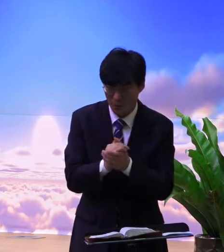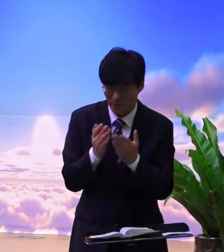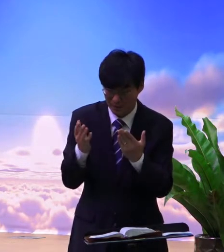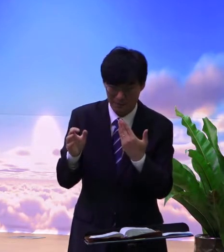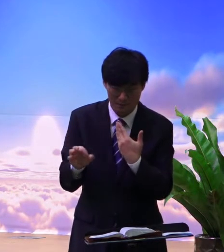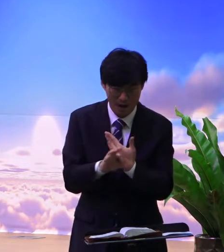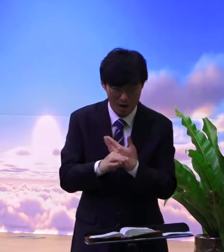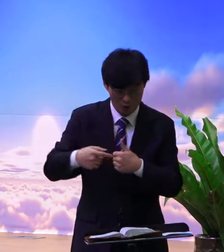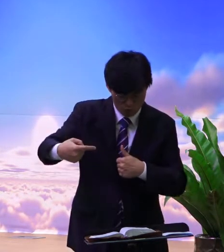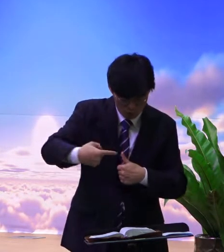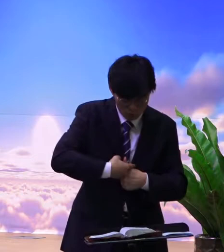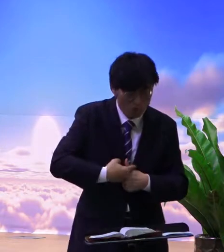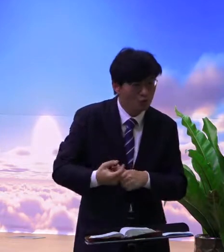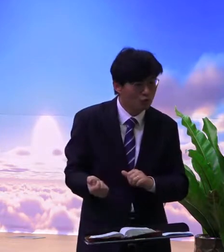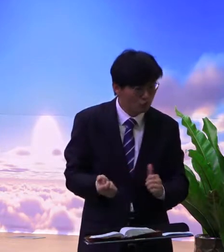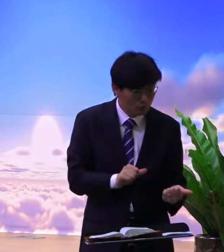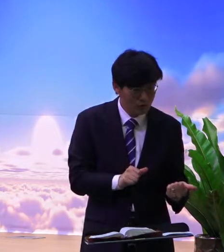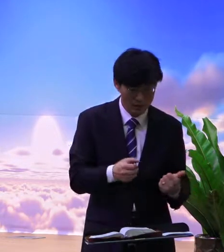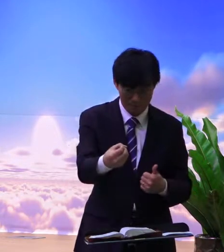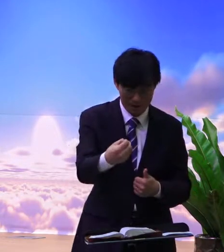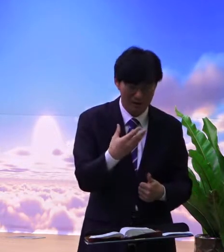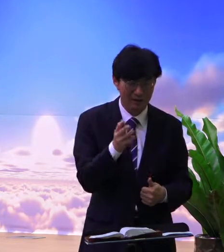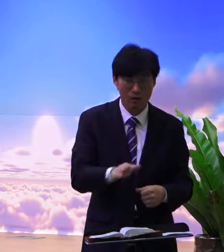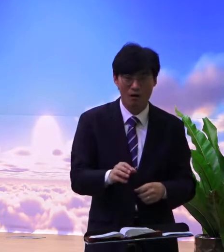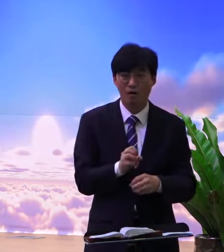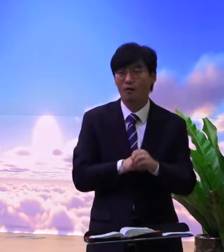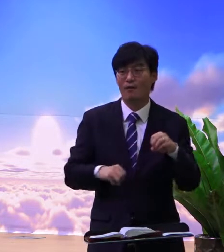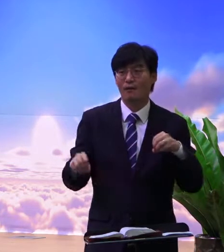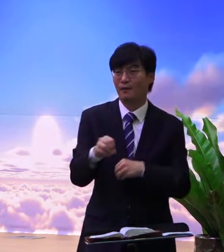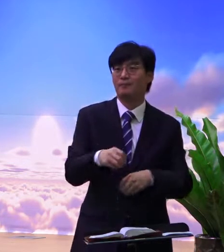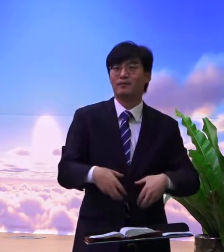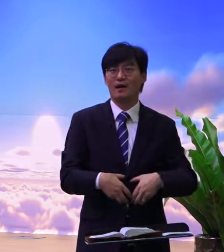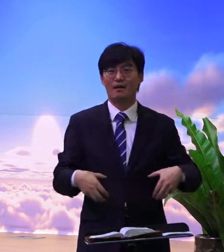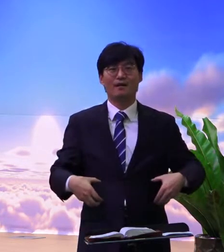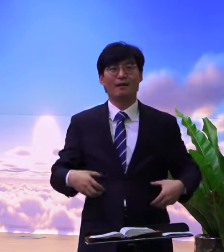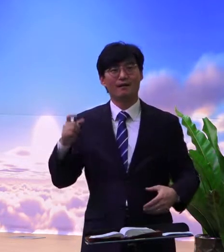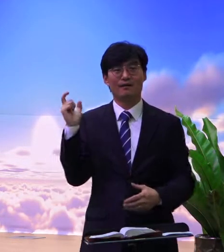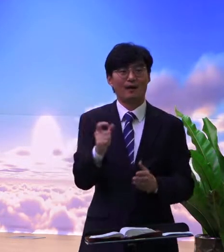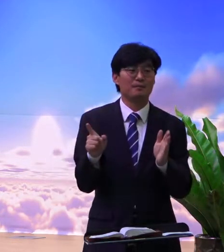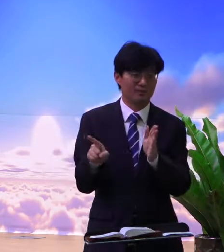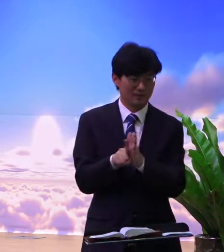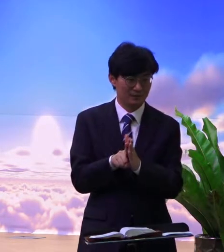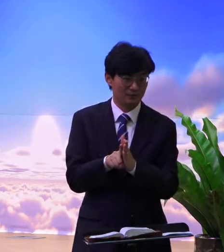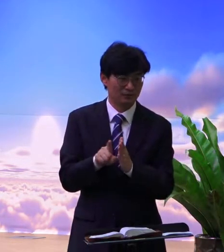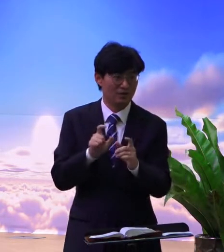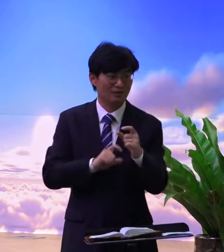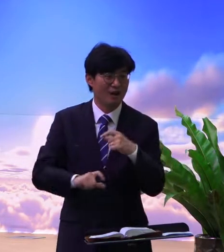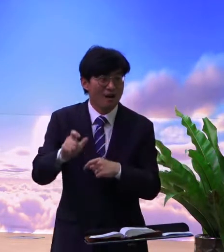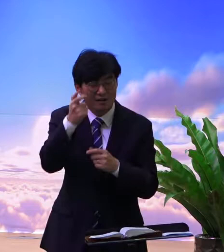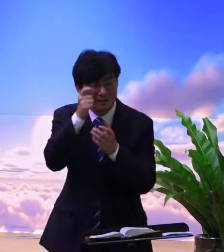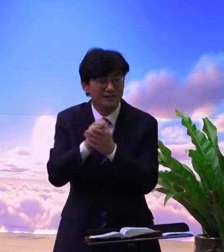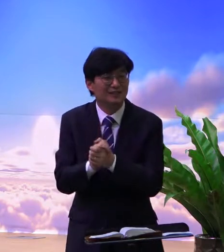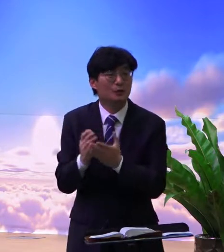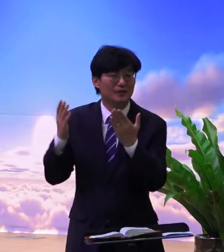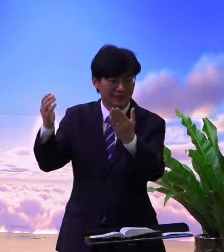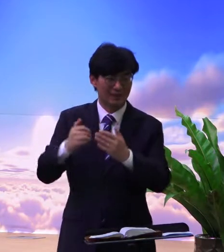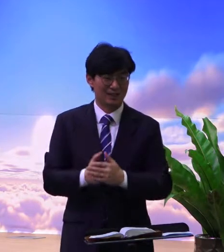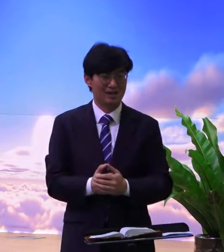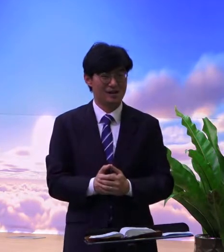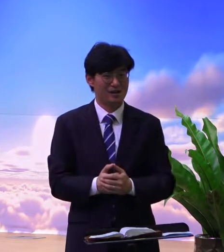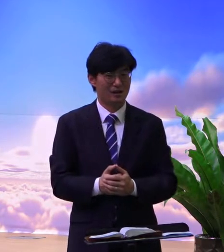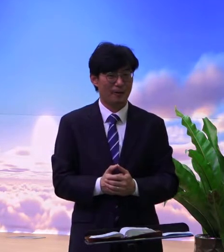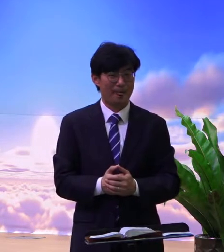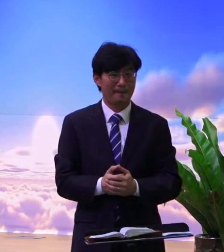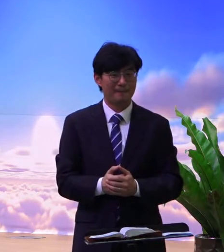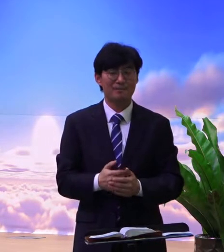상황 속에서 다니엘은 똑같이 하죠. 오히려 더 정말 강한 믿음으로 나가는 것 같습니다. 자신의 집에 가서